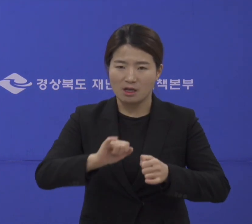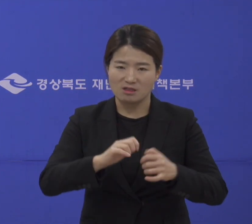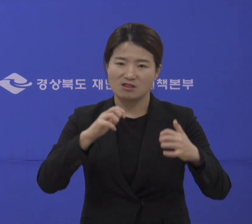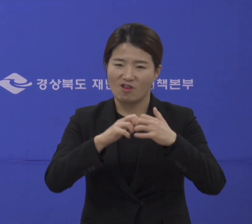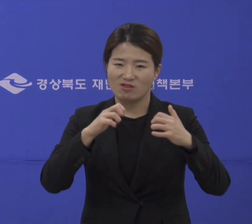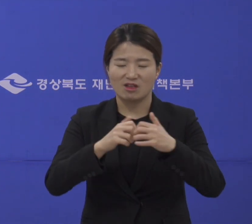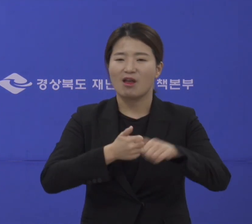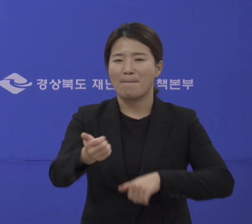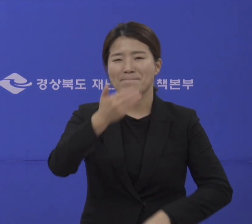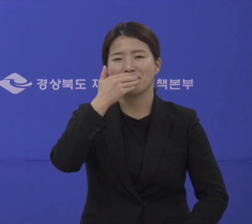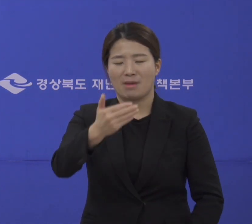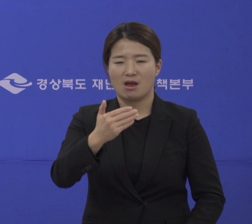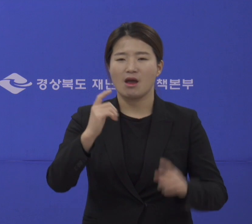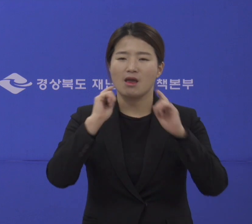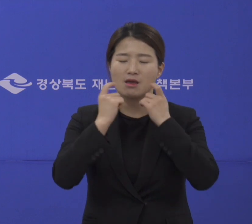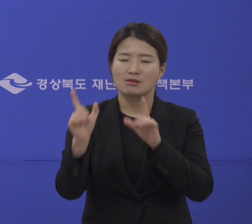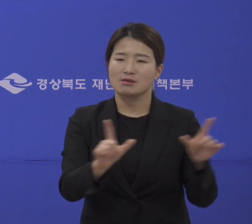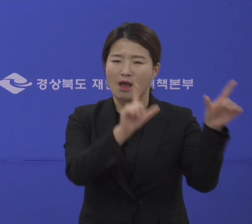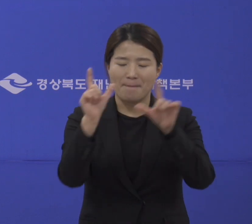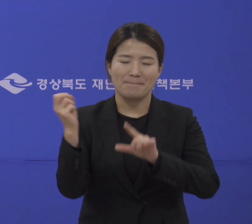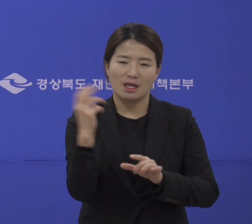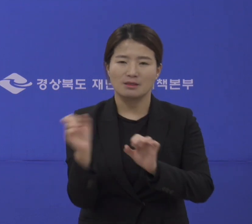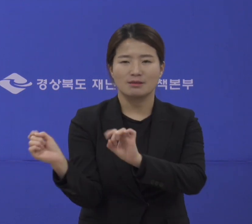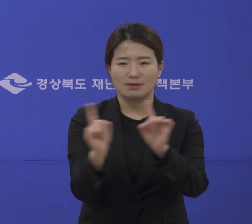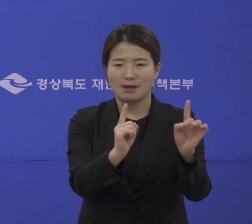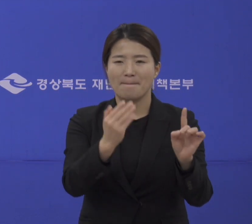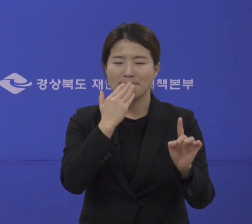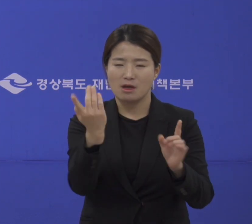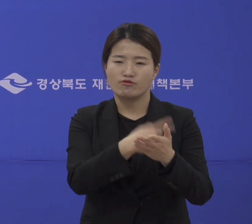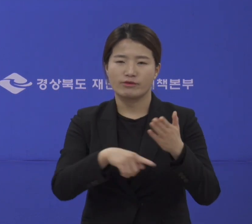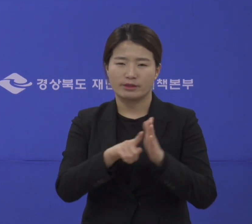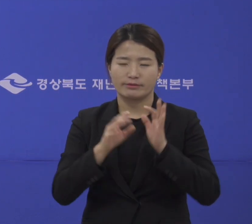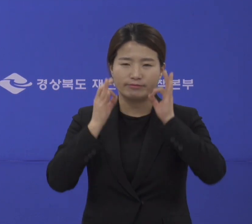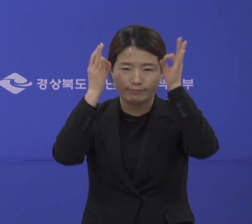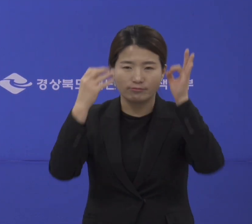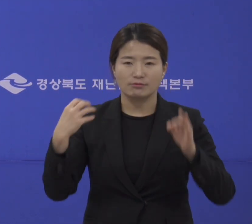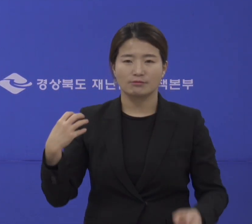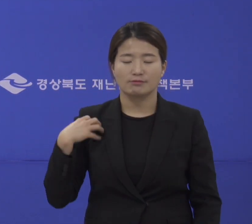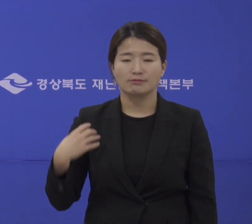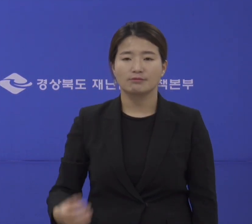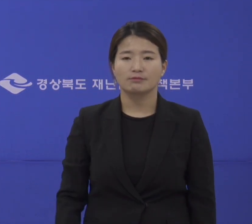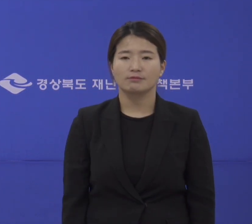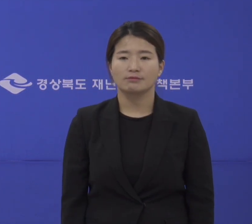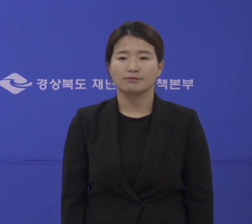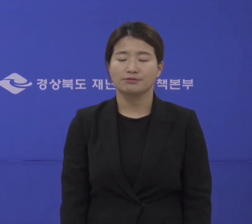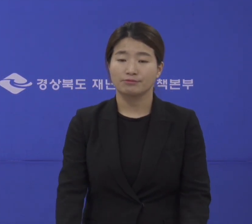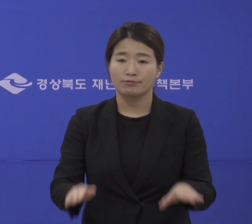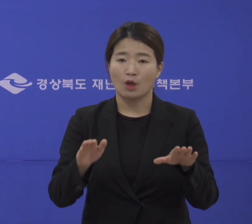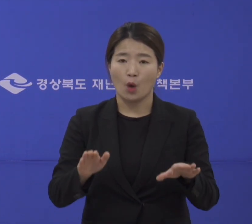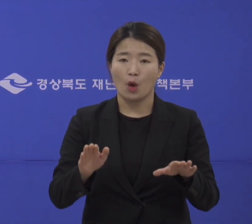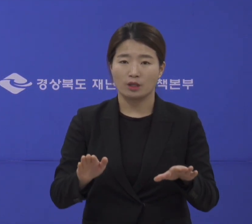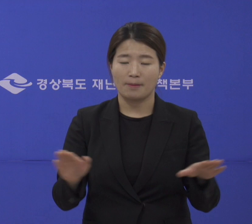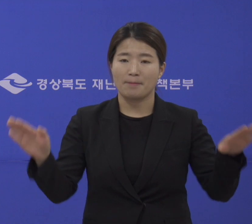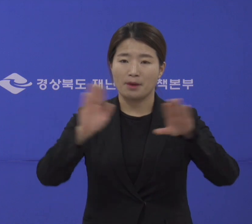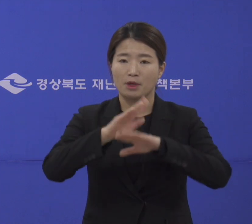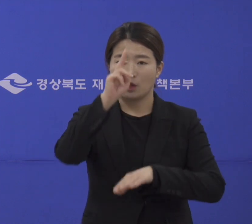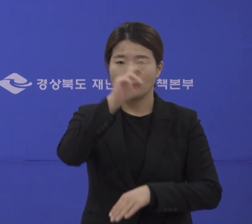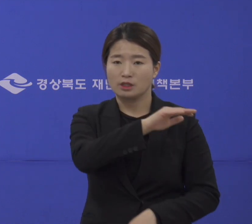승리하고 민생 경제를 다시 일으켜 세우는데 최선을 다하겠습니다. 오늘 0시